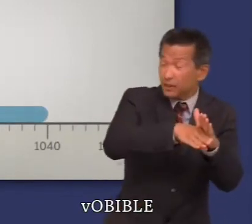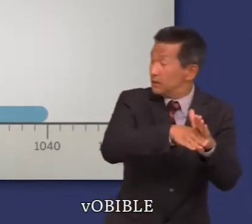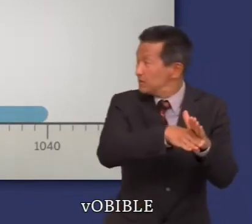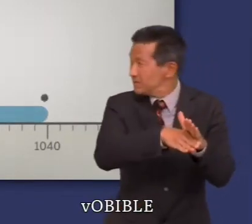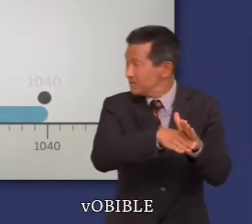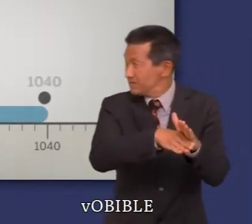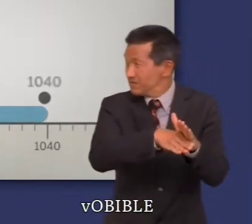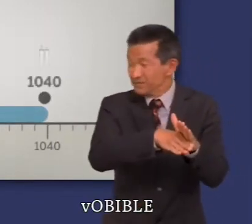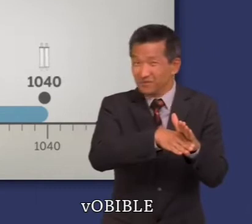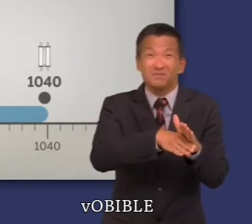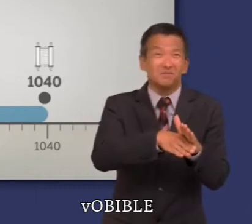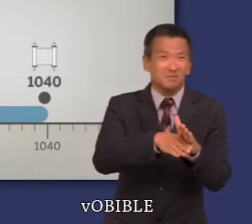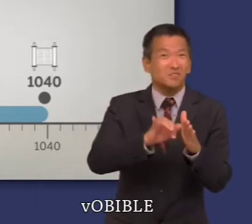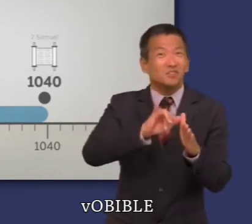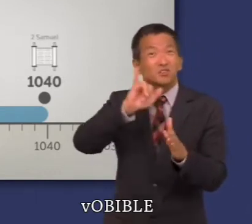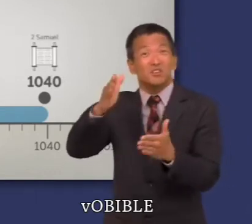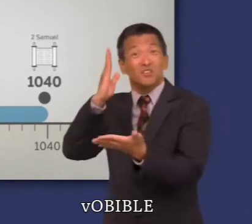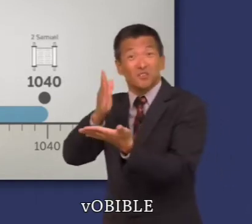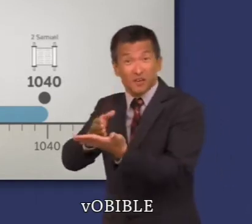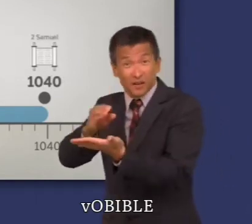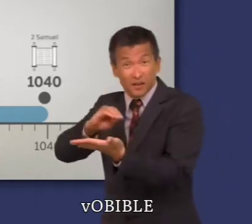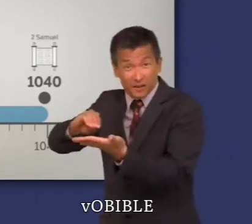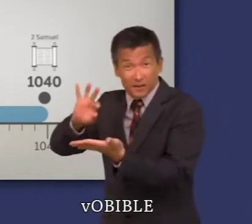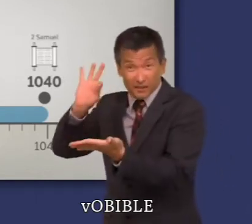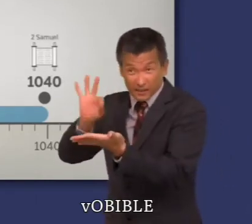mené au Messie, le roi du royaume de Dieu.